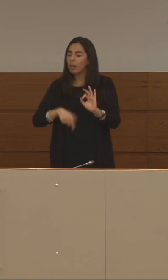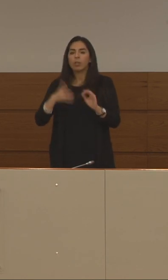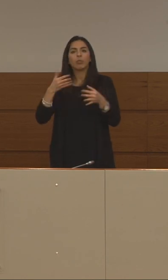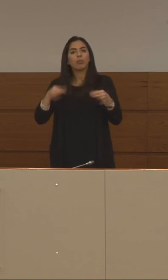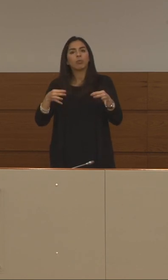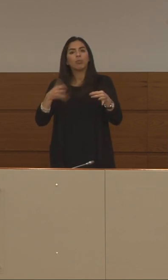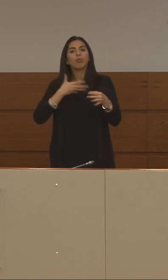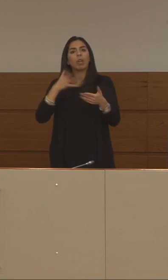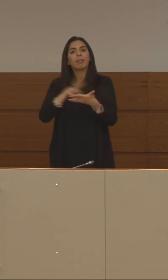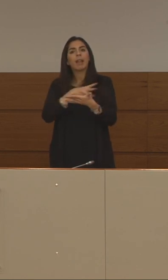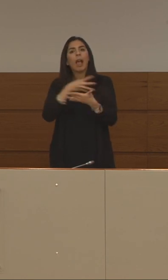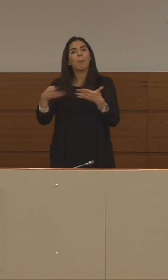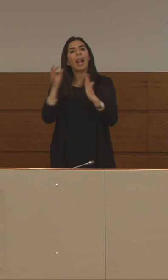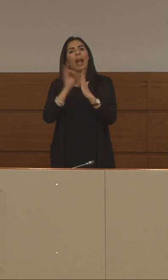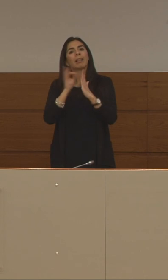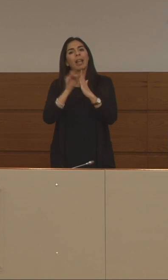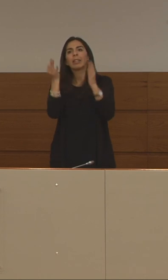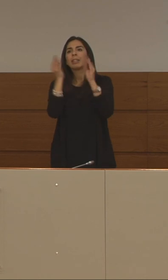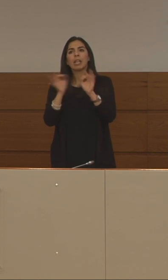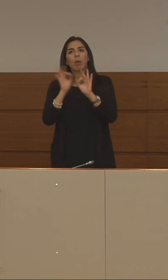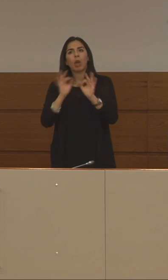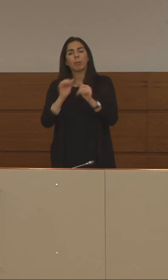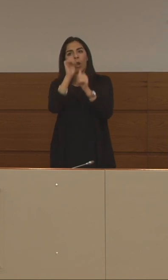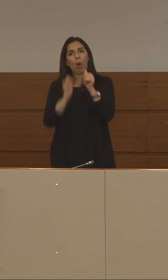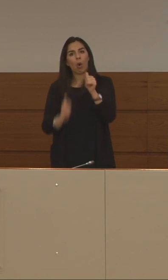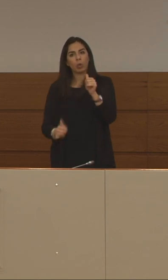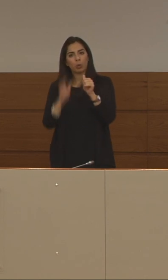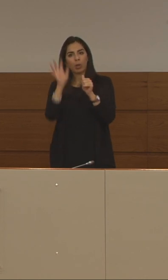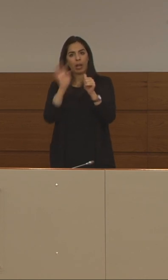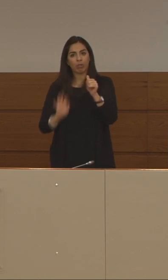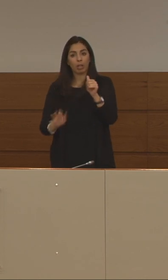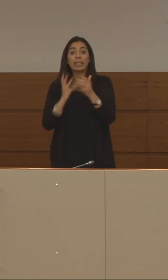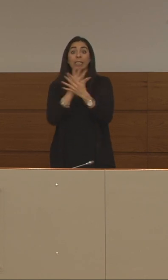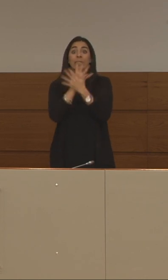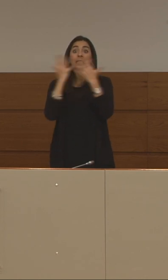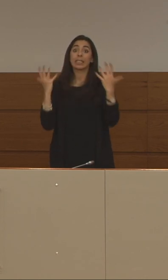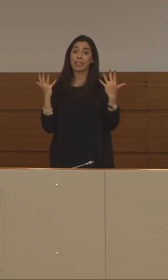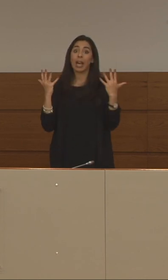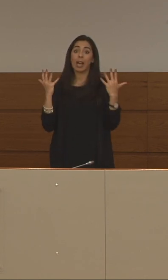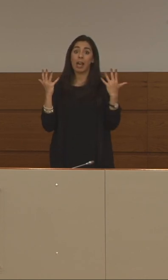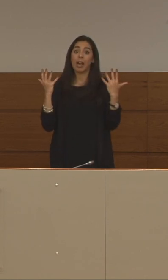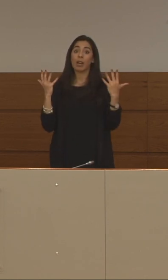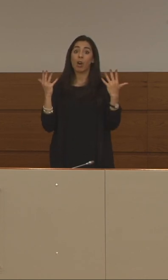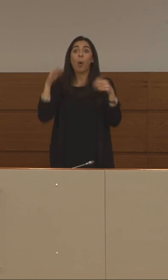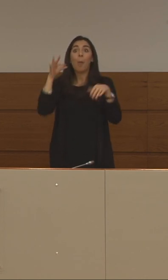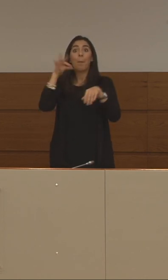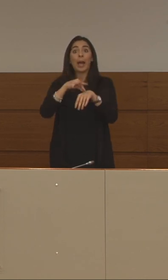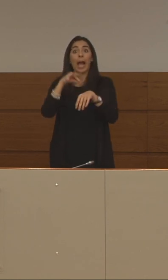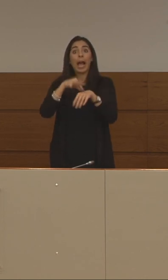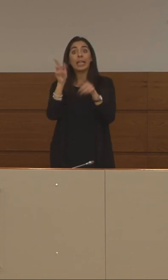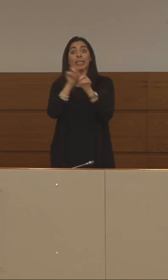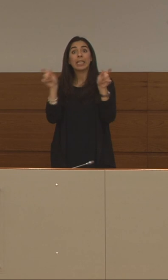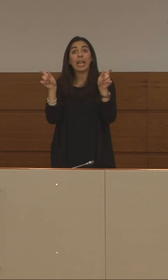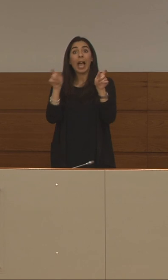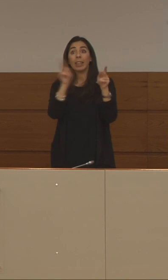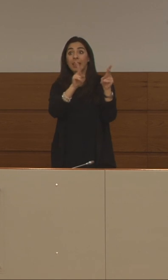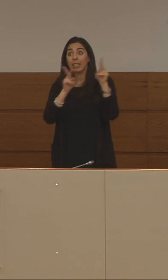dati disponibili e chiaro che la movimentazione avviene di pazienti